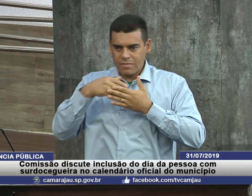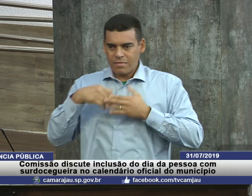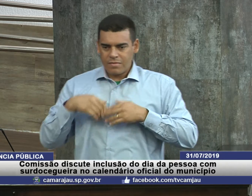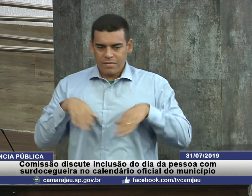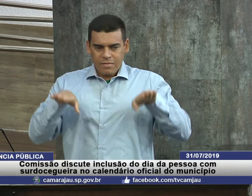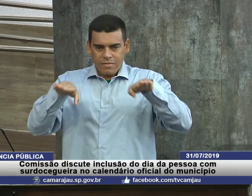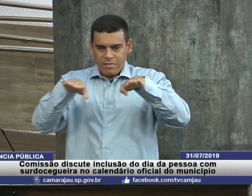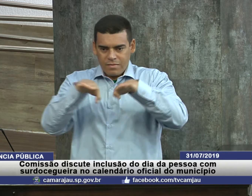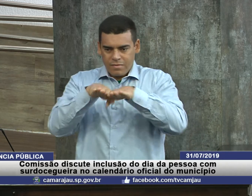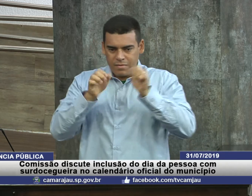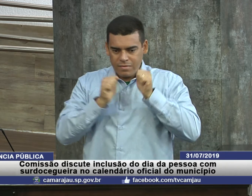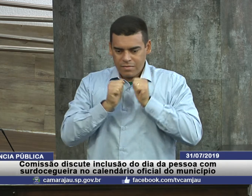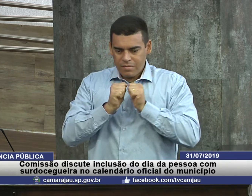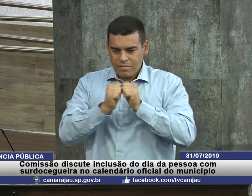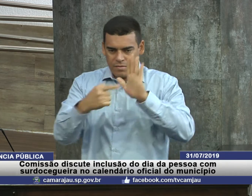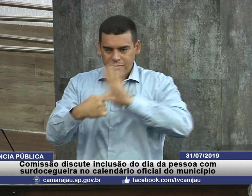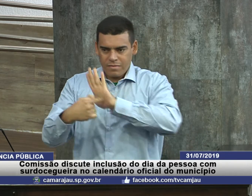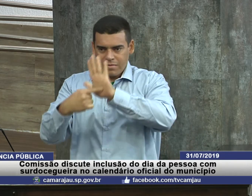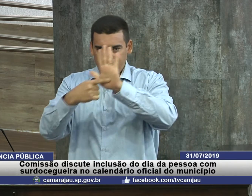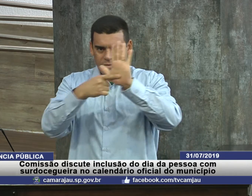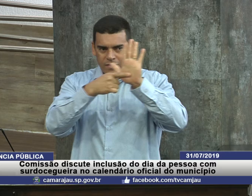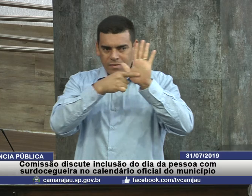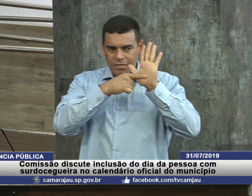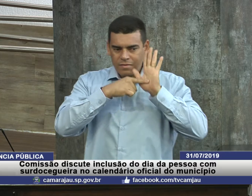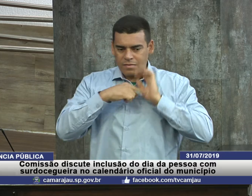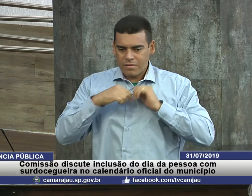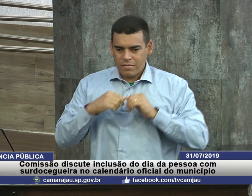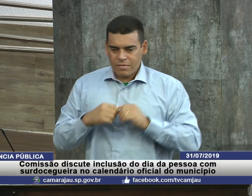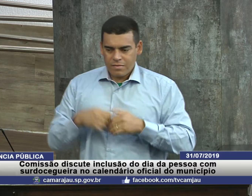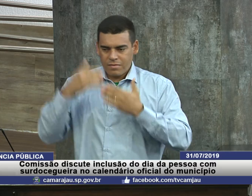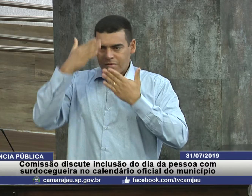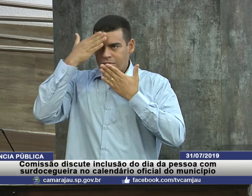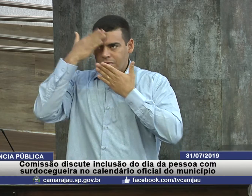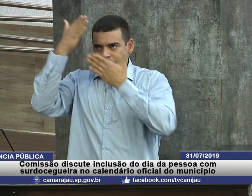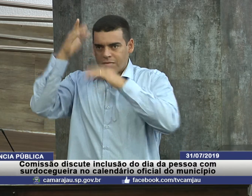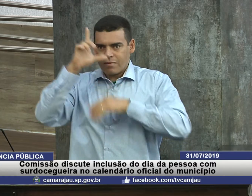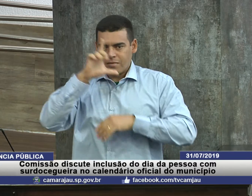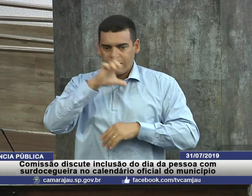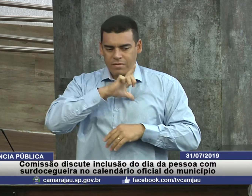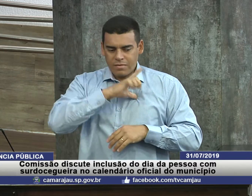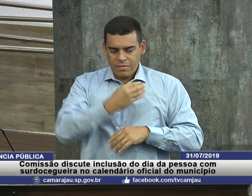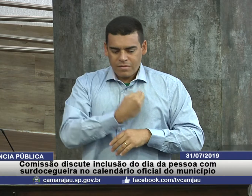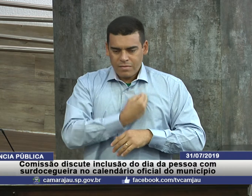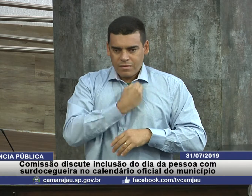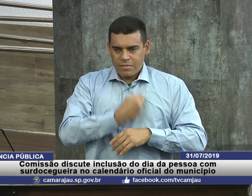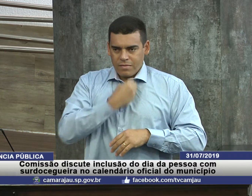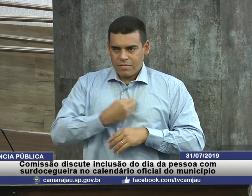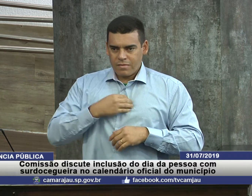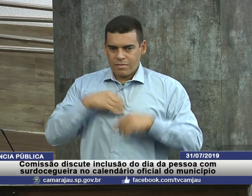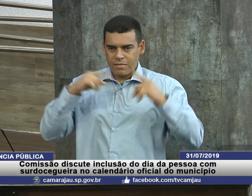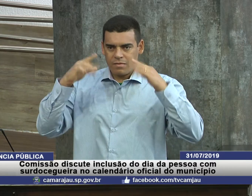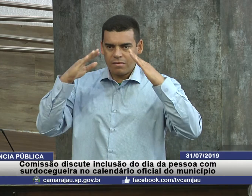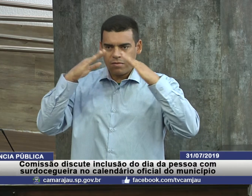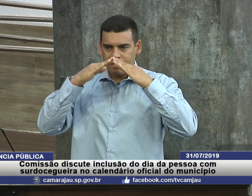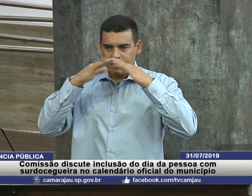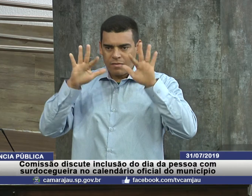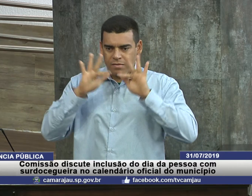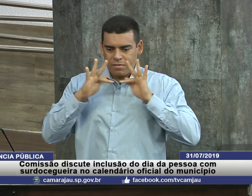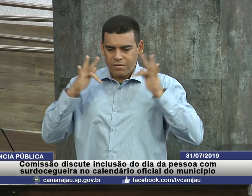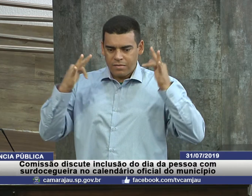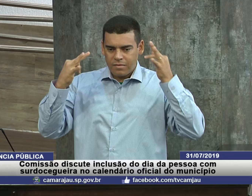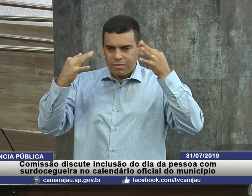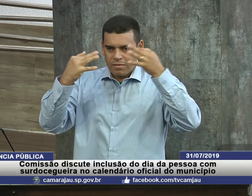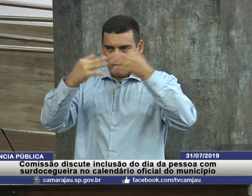Estou aqui emocionado de estar com vocês falando hoje. Se eu puder contar, então, um pouquinho da